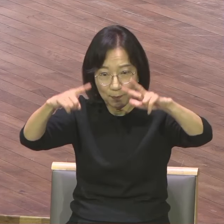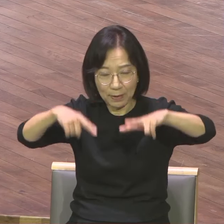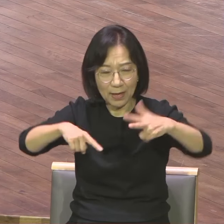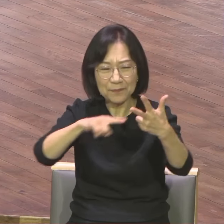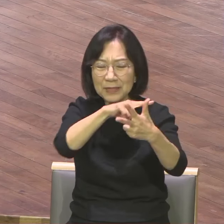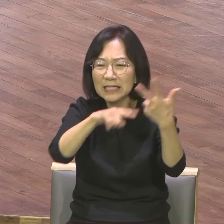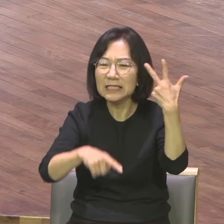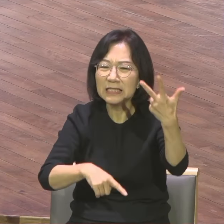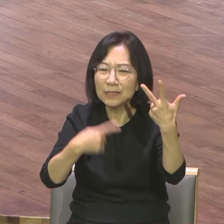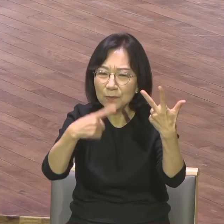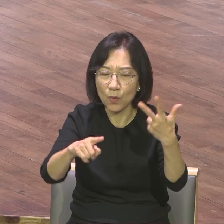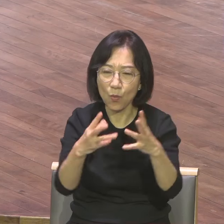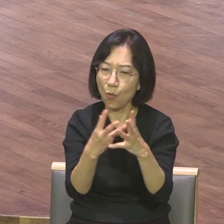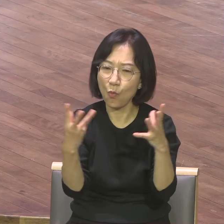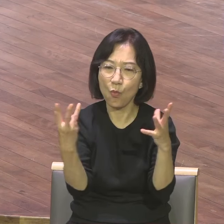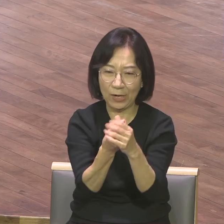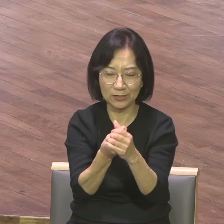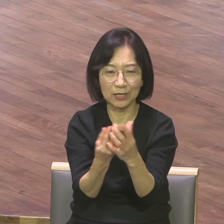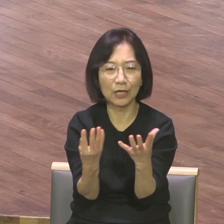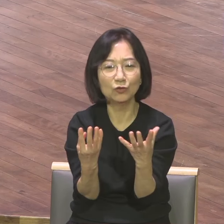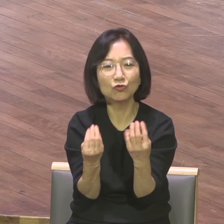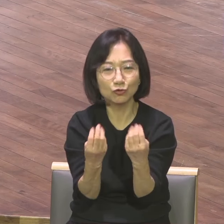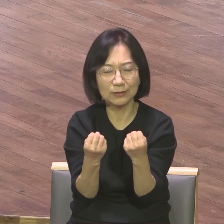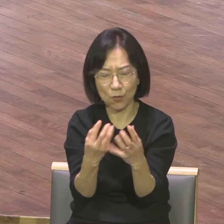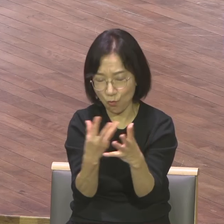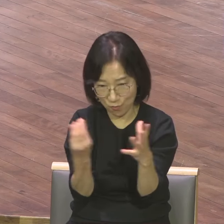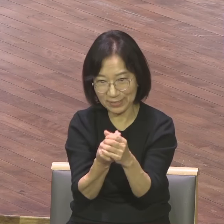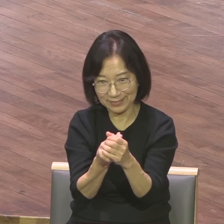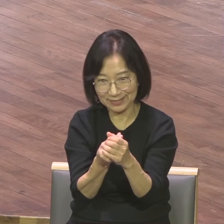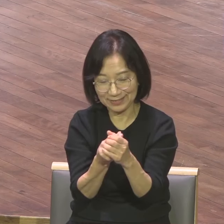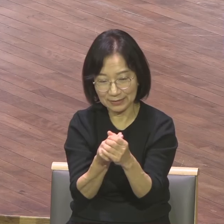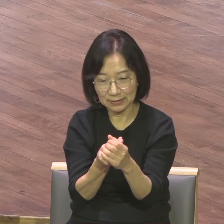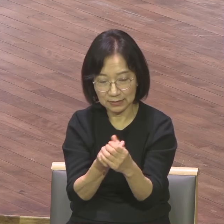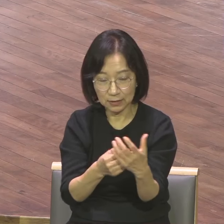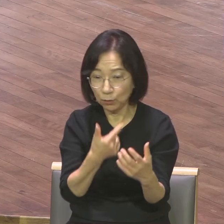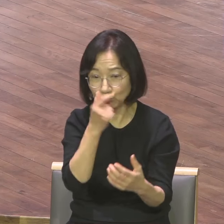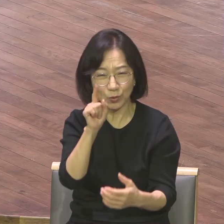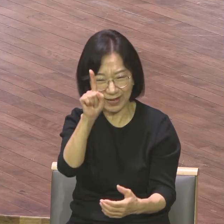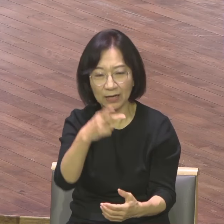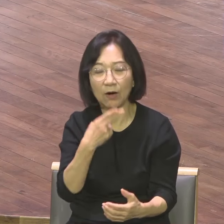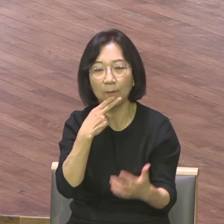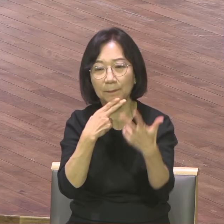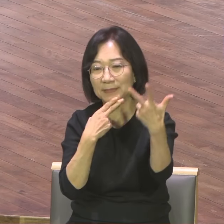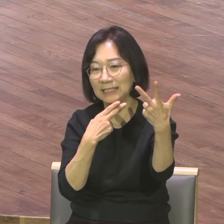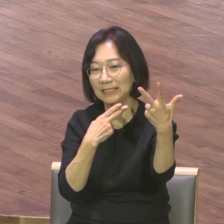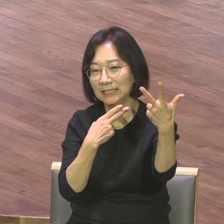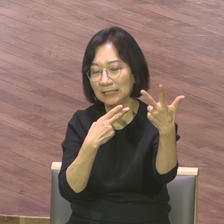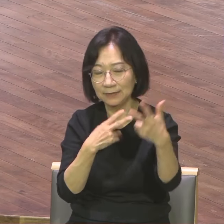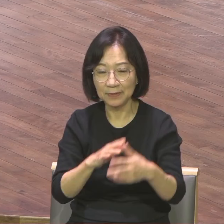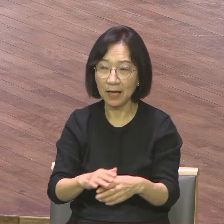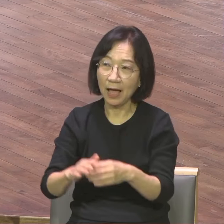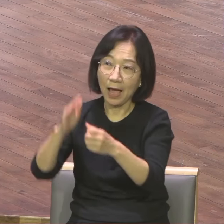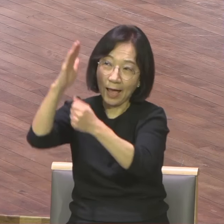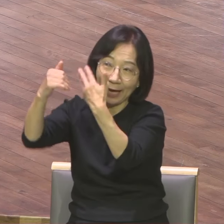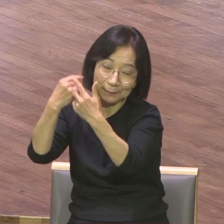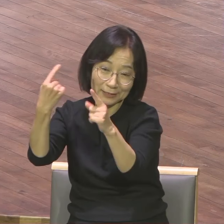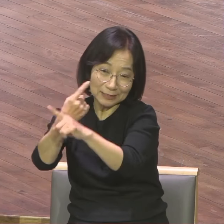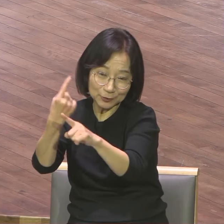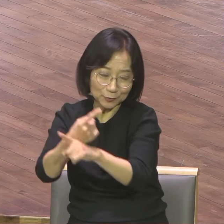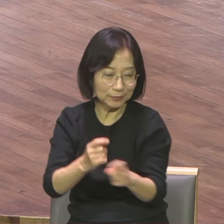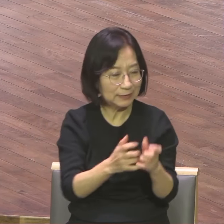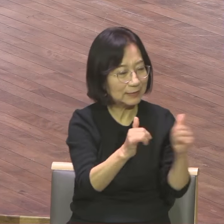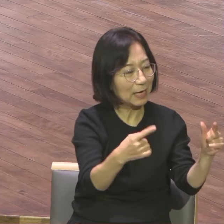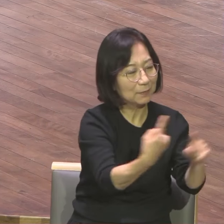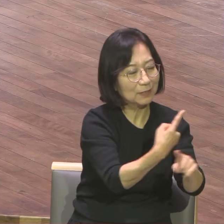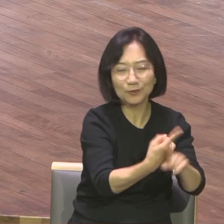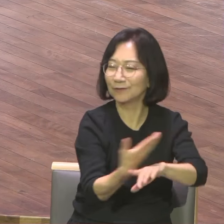숫자는 완전수인데요. 하나님의 치유는 인간이 하는 치유와는 근본적으로 다르죠. 자,